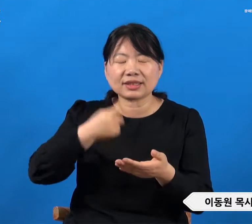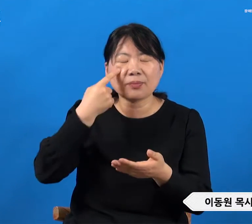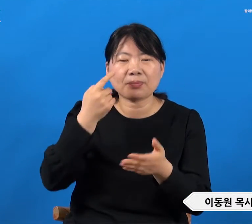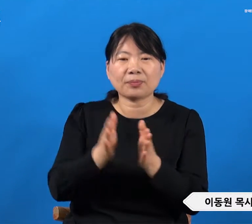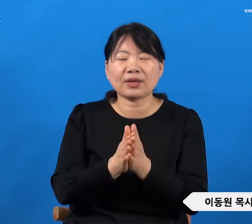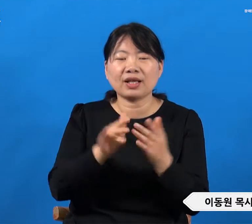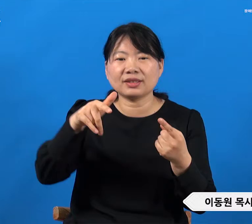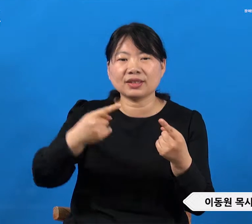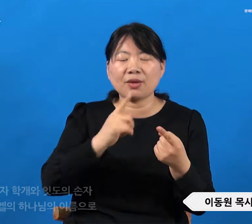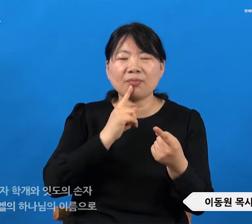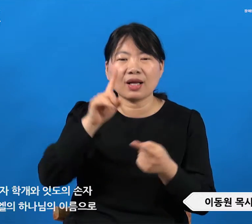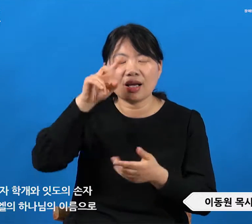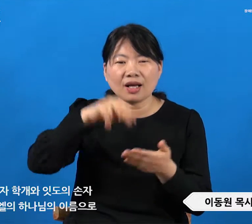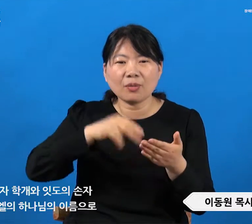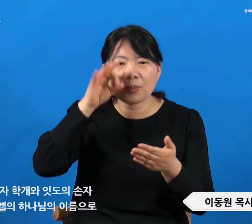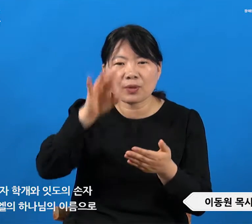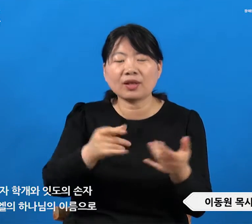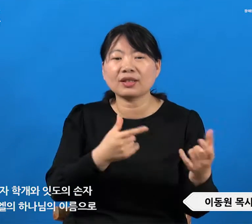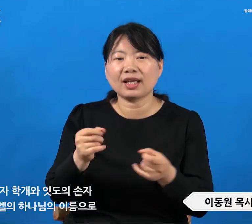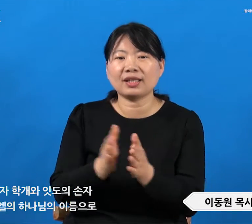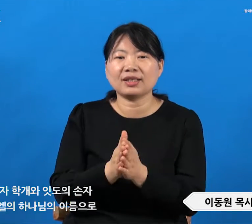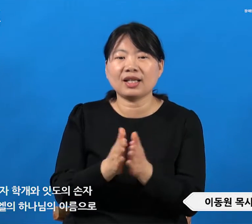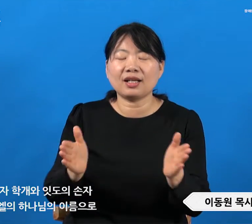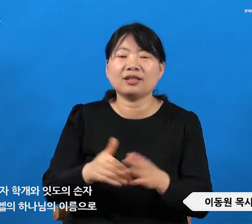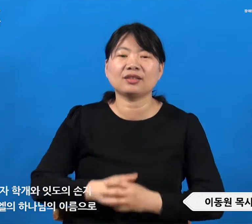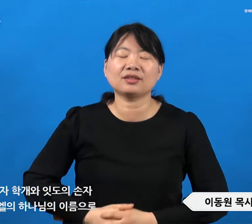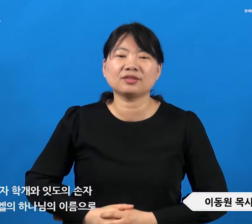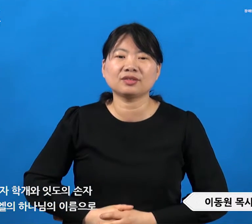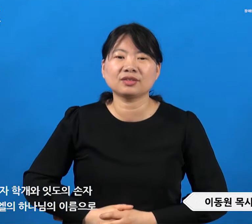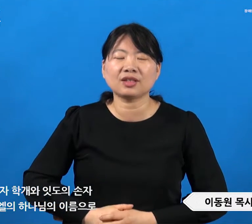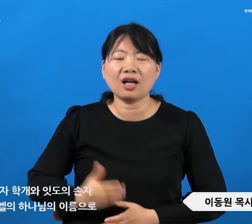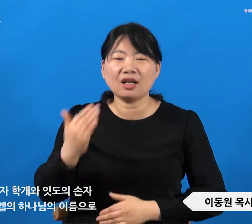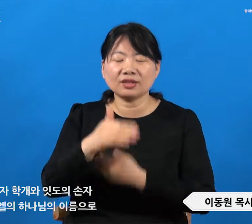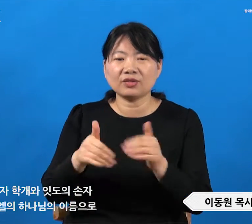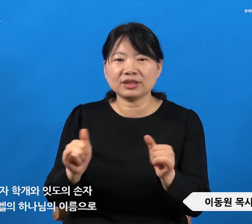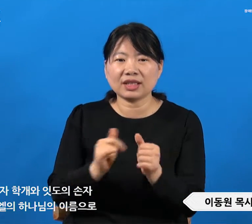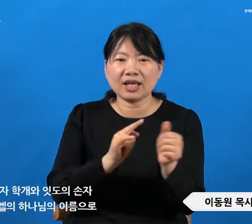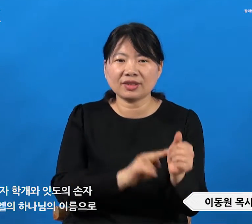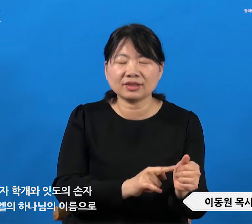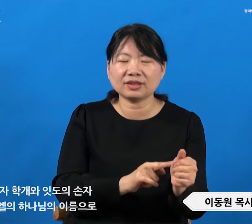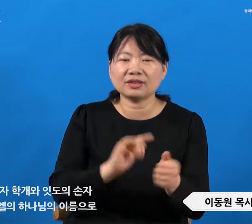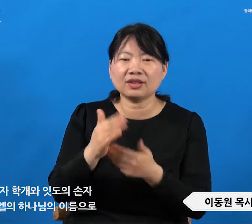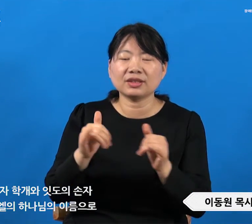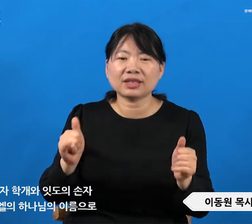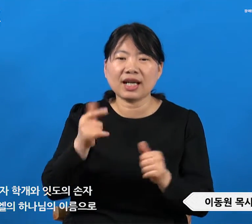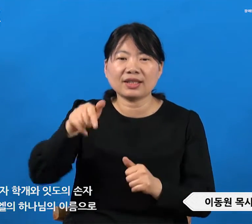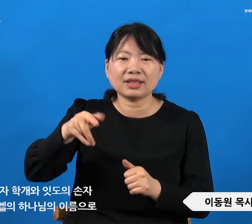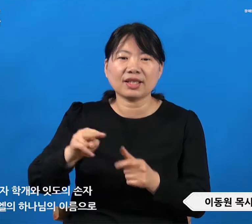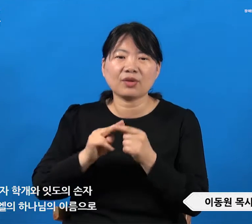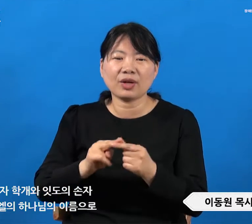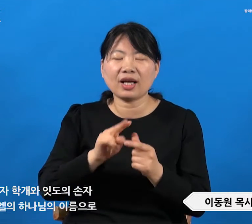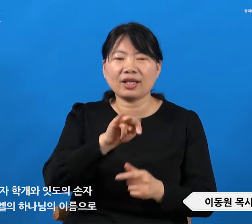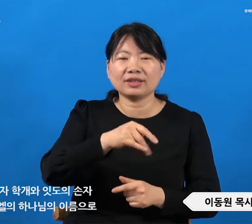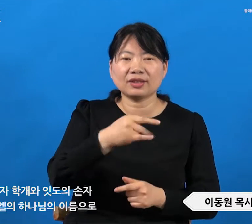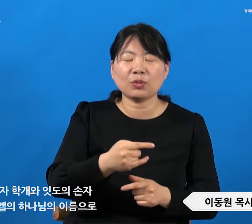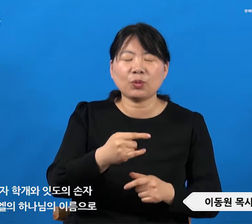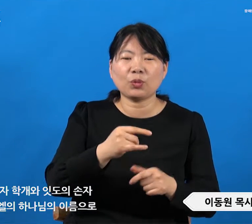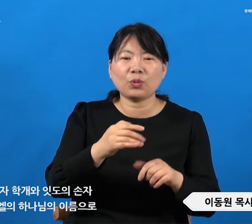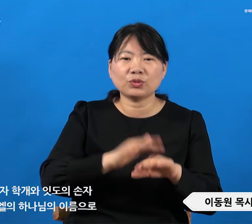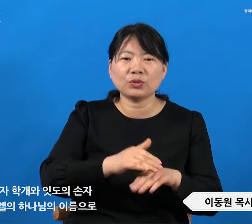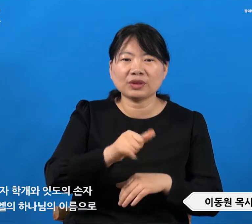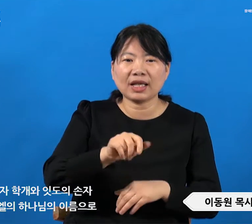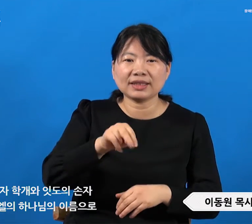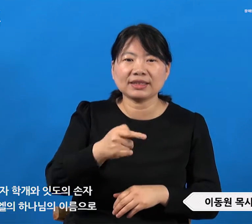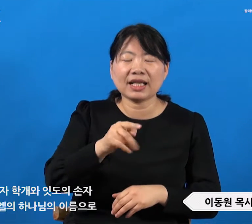같이 읽겠습니다. 1절 말씀 다 함께 읽겠습니다. 시작. 선지자들 곧 선지자 학개와 이도의 손자